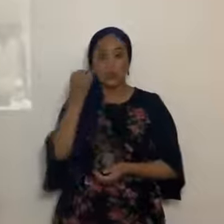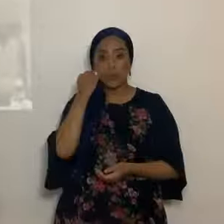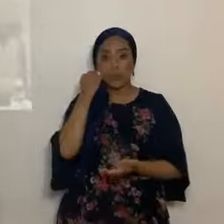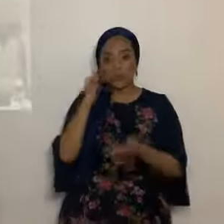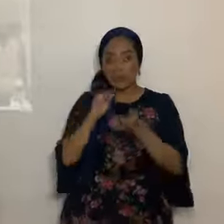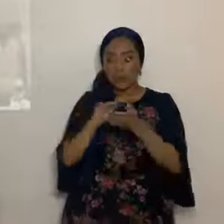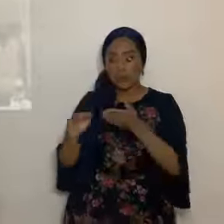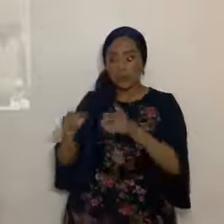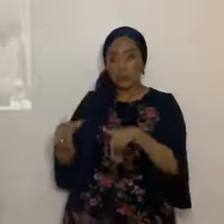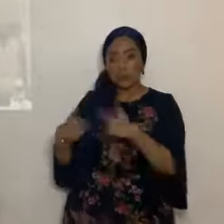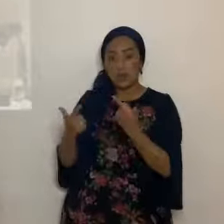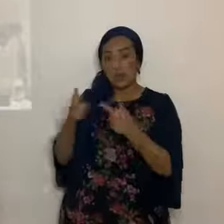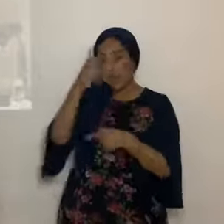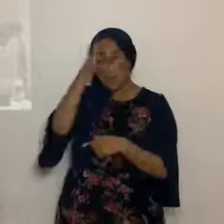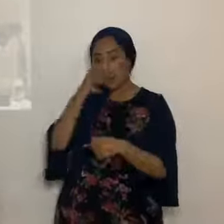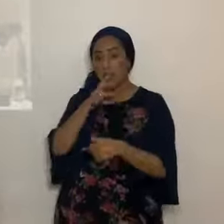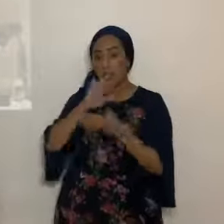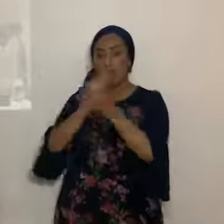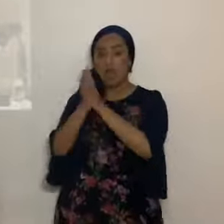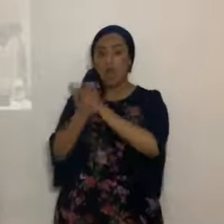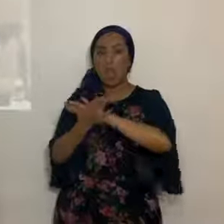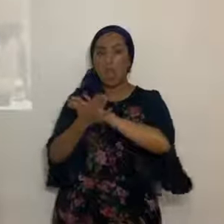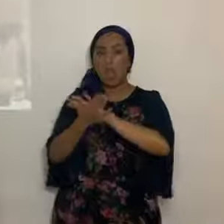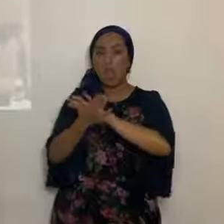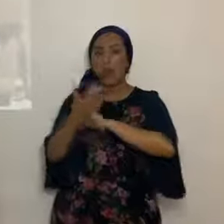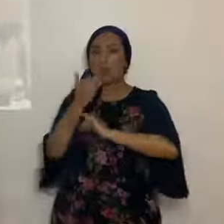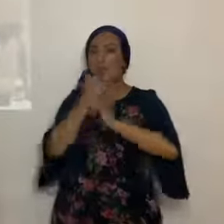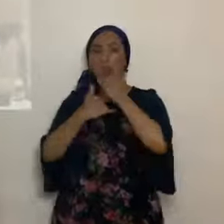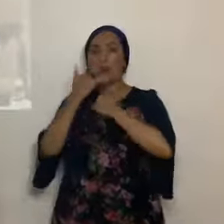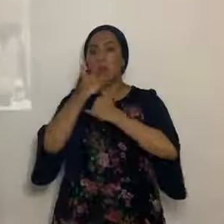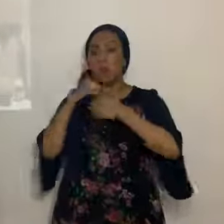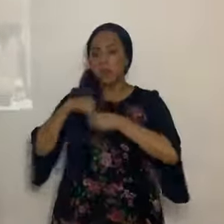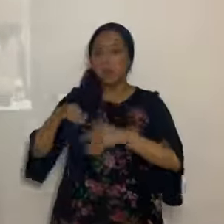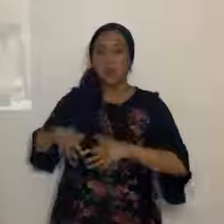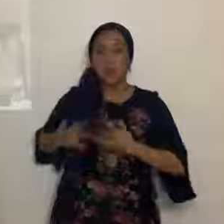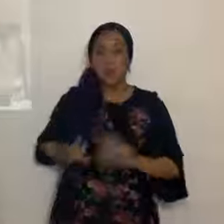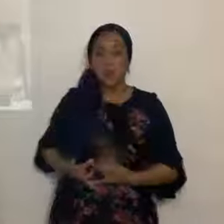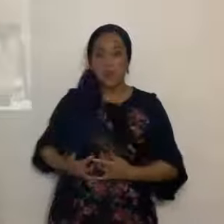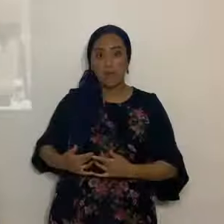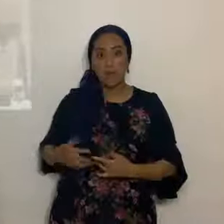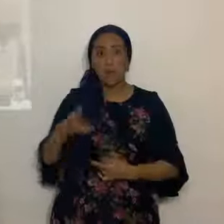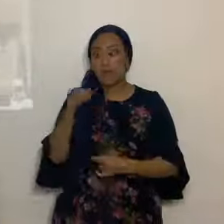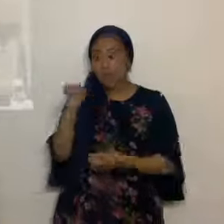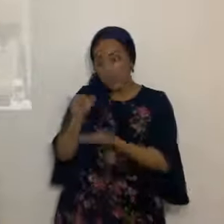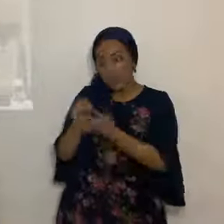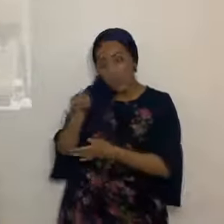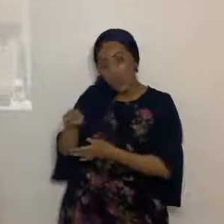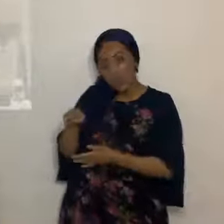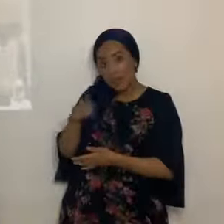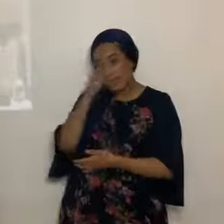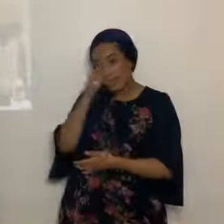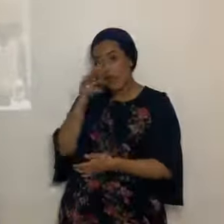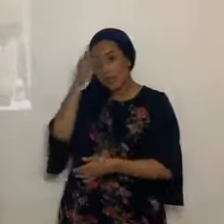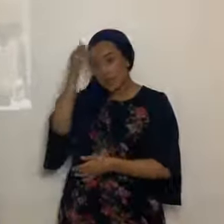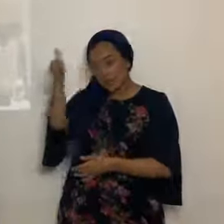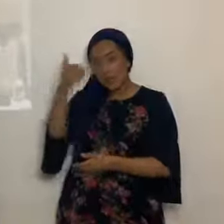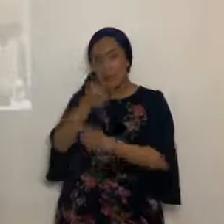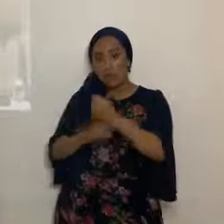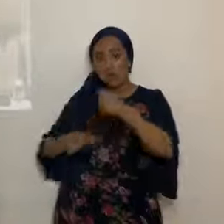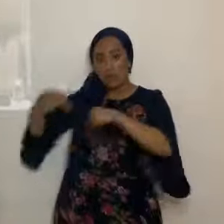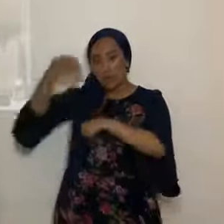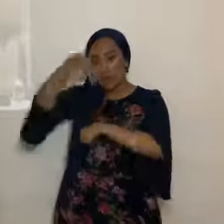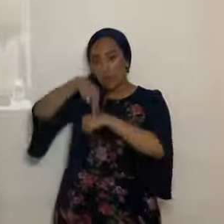permitía vivir, sus padres lo pervertirían en su corazón, y ese niño va a resucitar al toque del